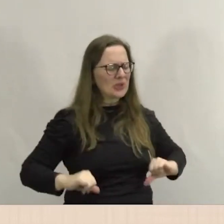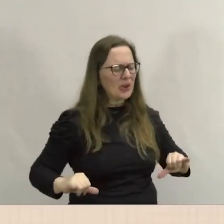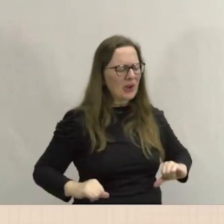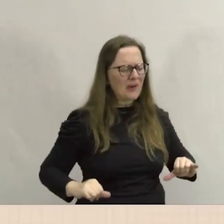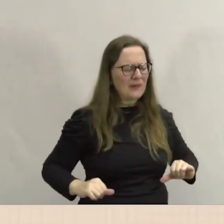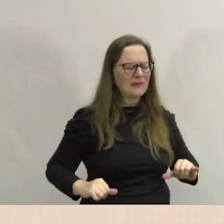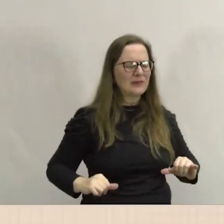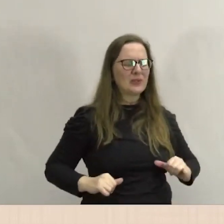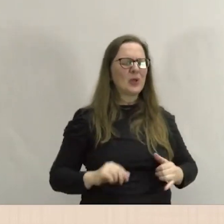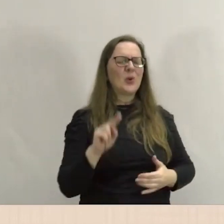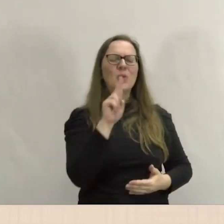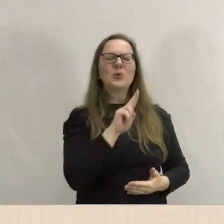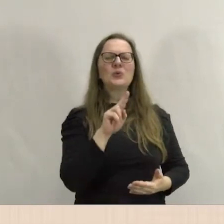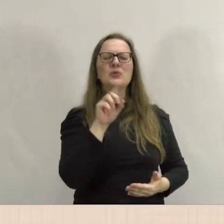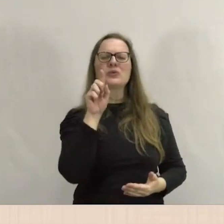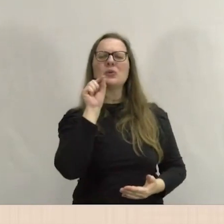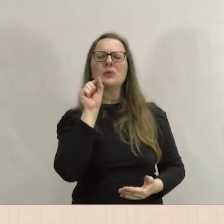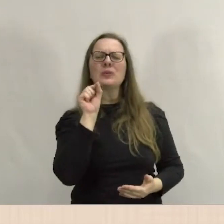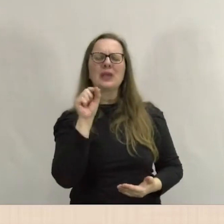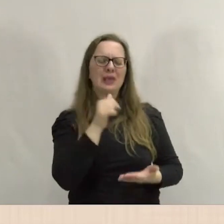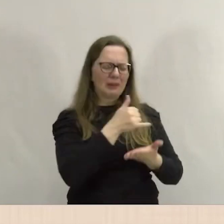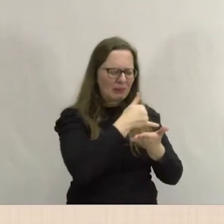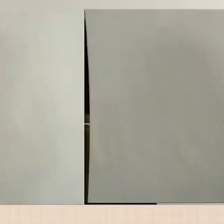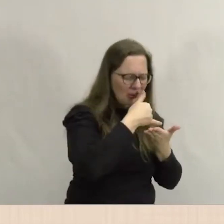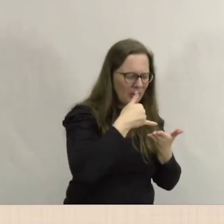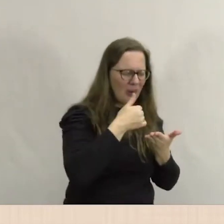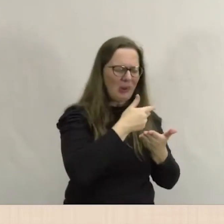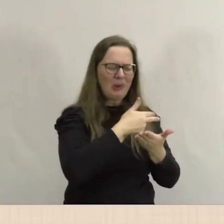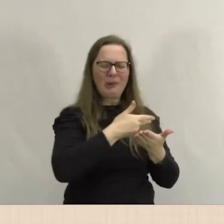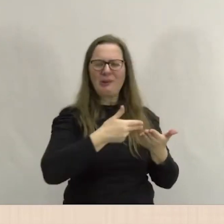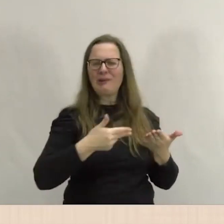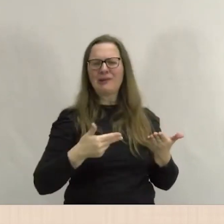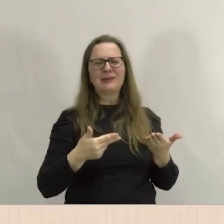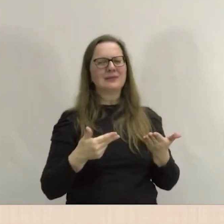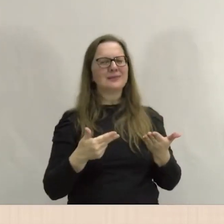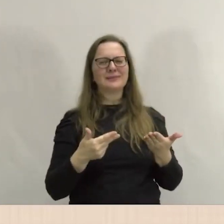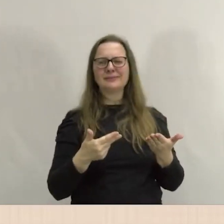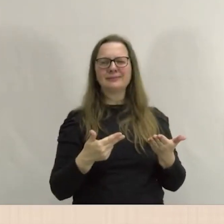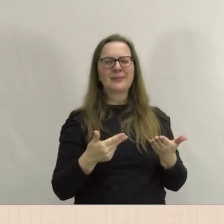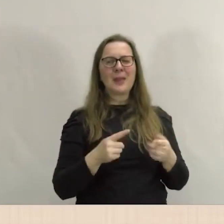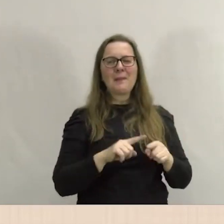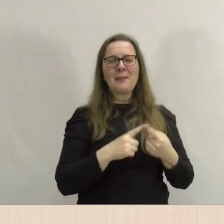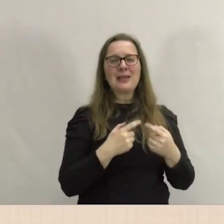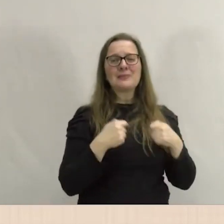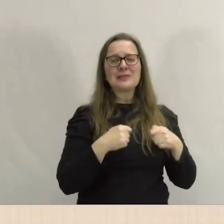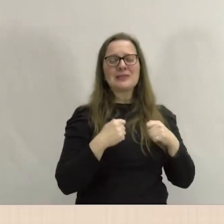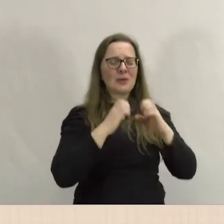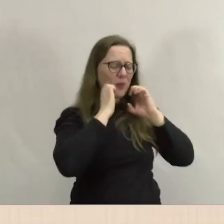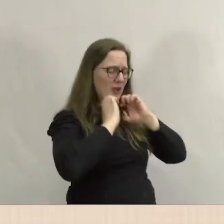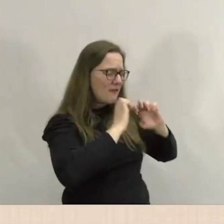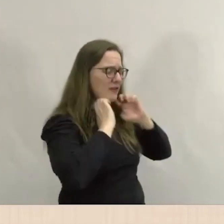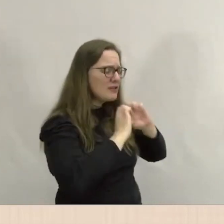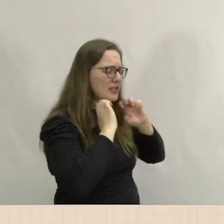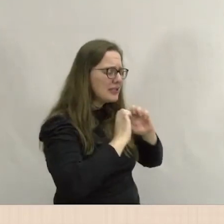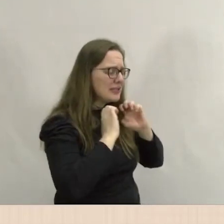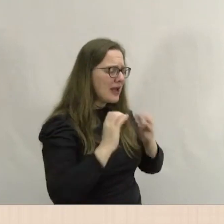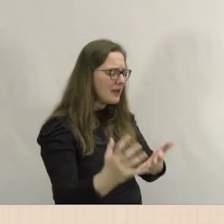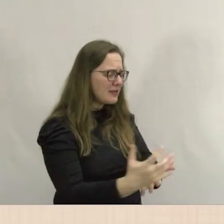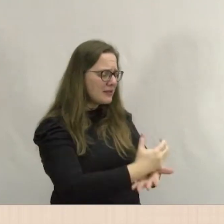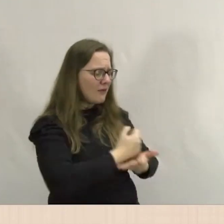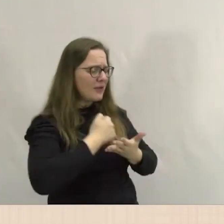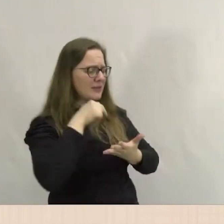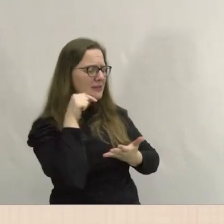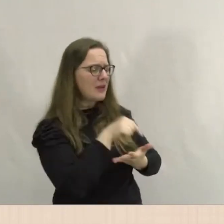E agora nossos adolescentes, muitos deles, irmãos, estudam um período e outro período